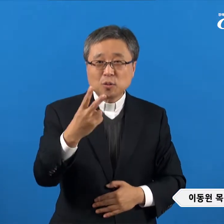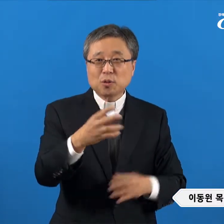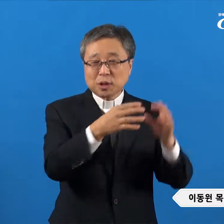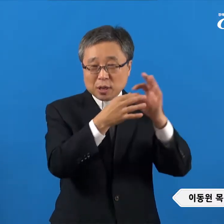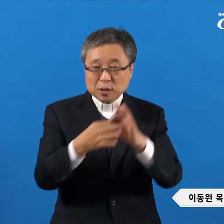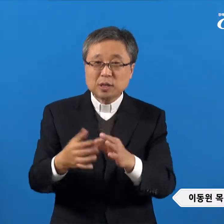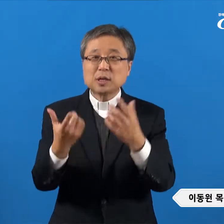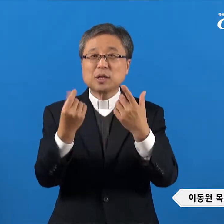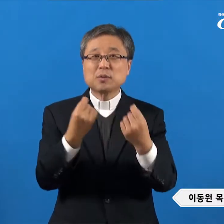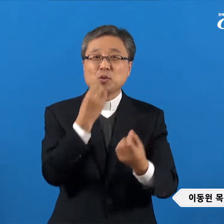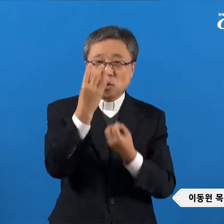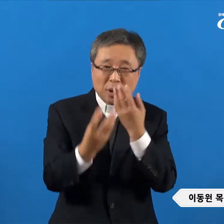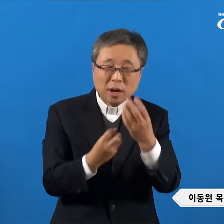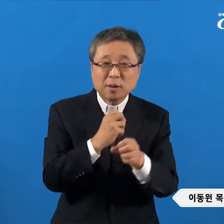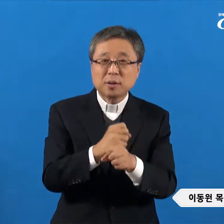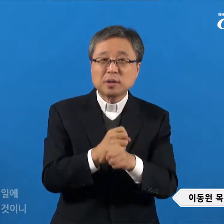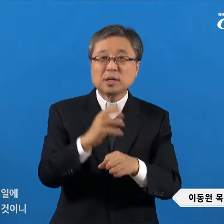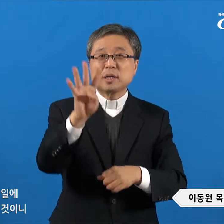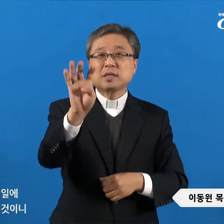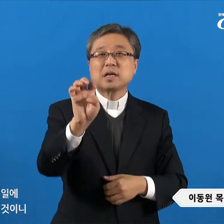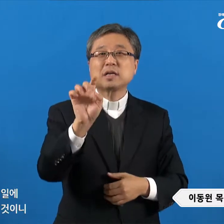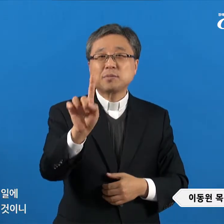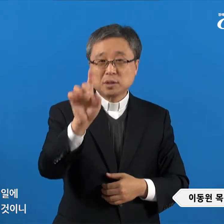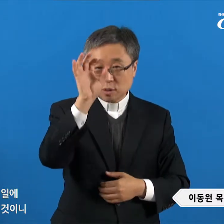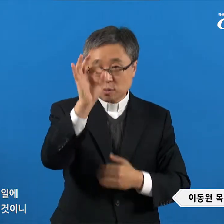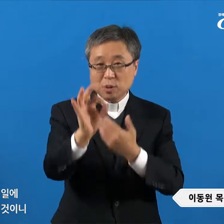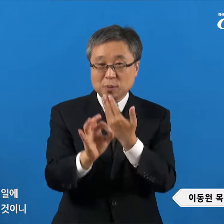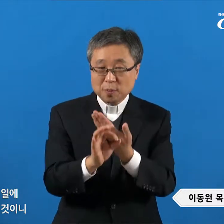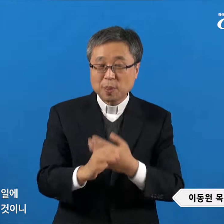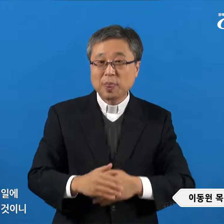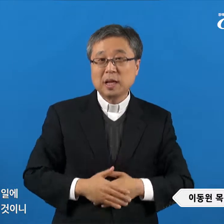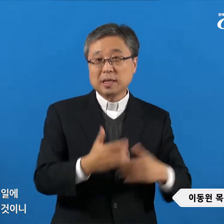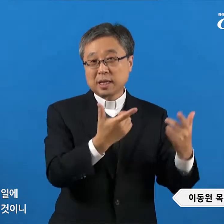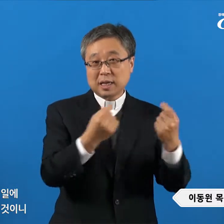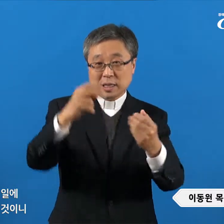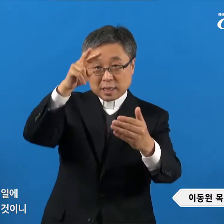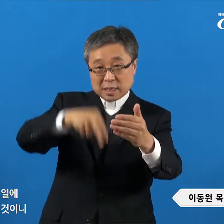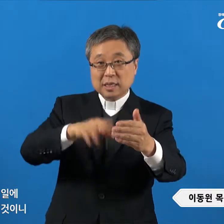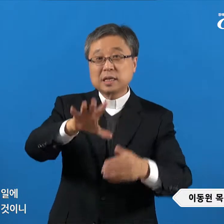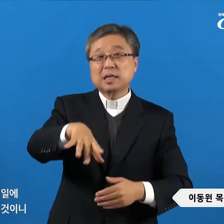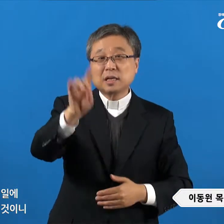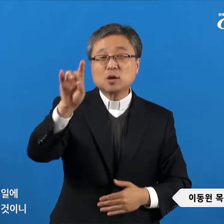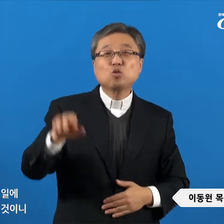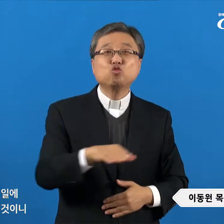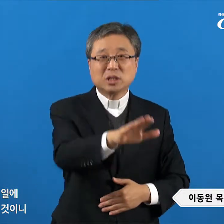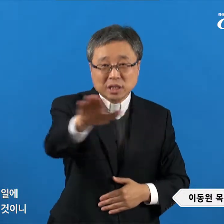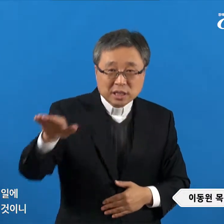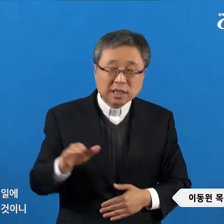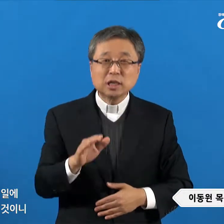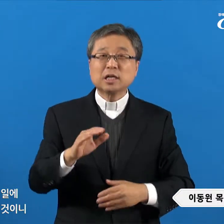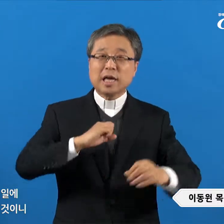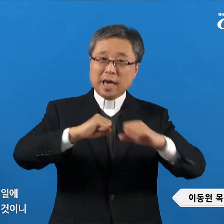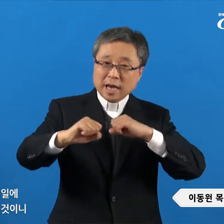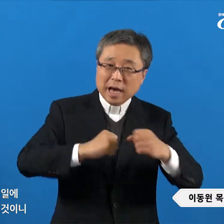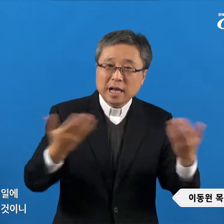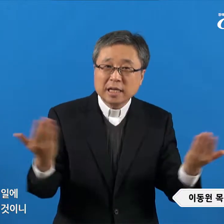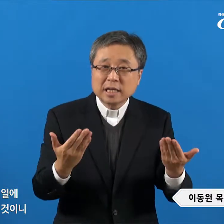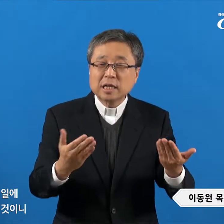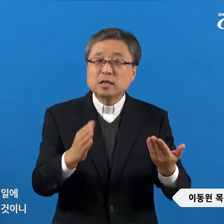그는 이렇게 고백합니다. 41절입니다. 41절 다 같이 읽겠습니다. 시작. 우리는 우리가 행한 일에 상당한